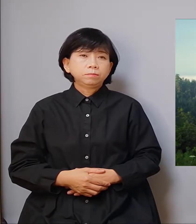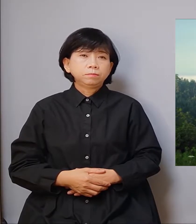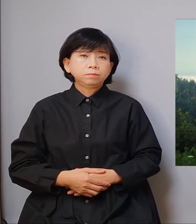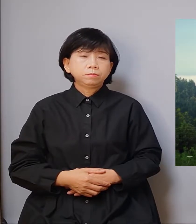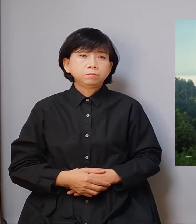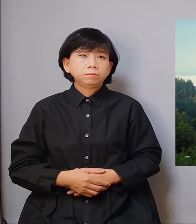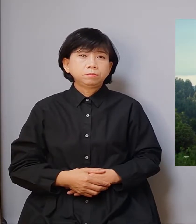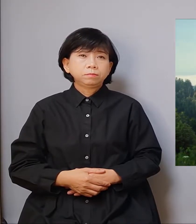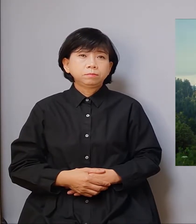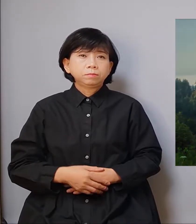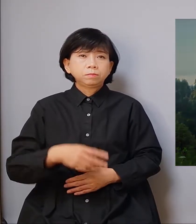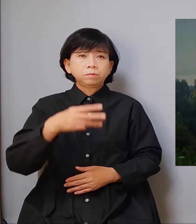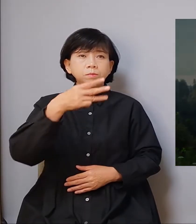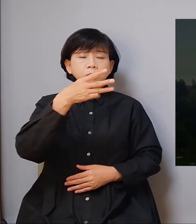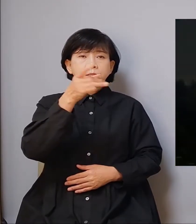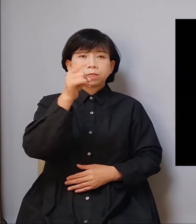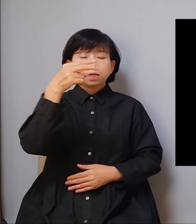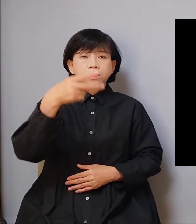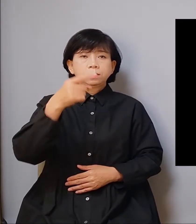레드우드 국립공원.